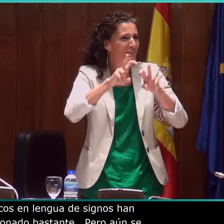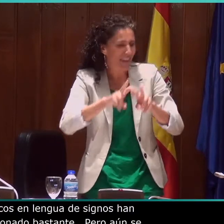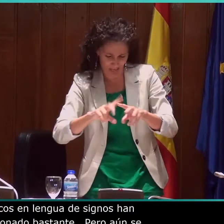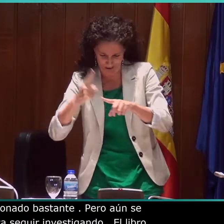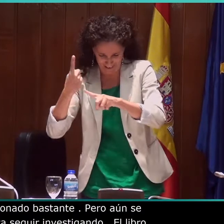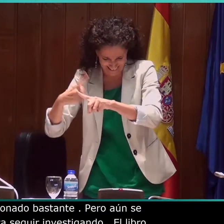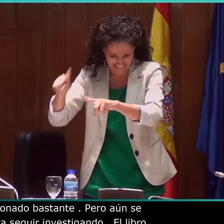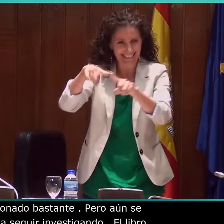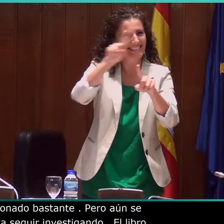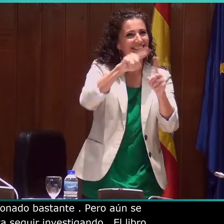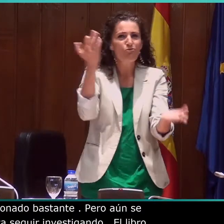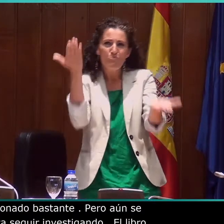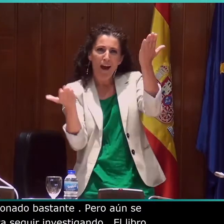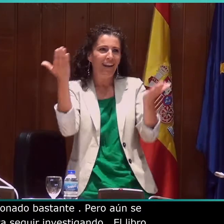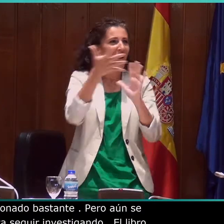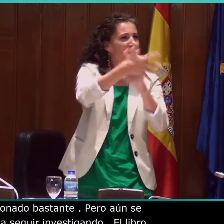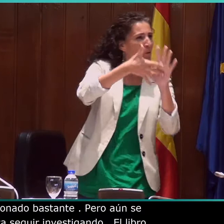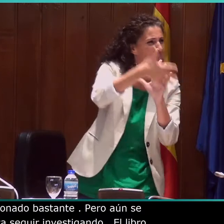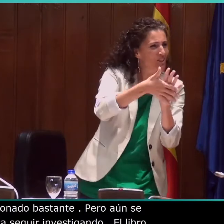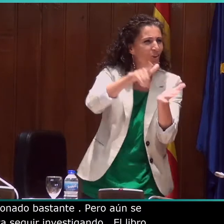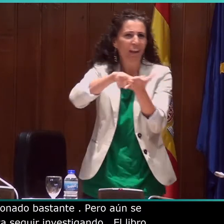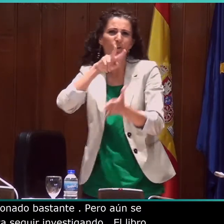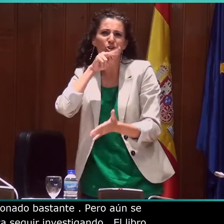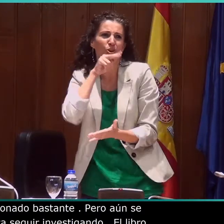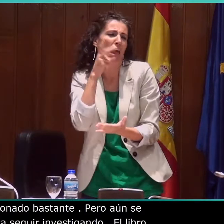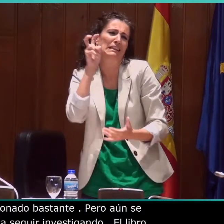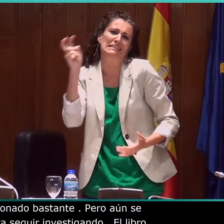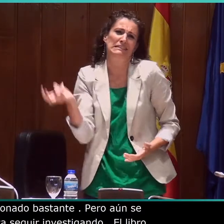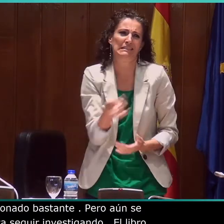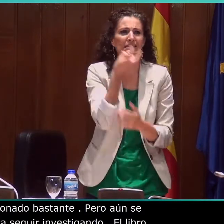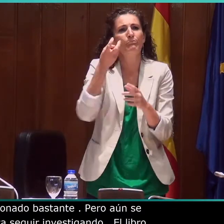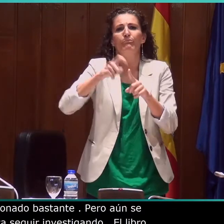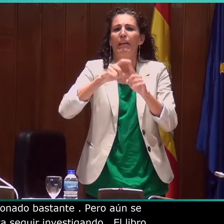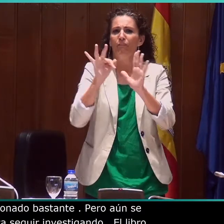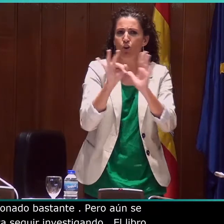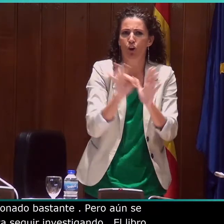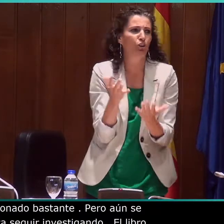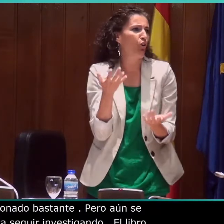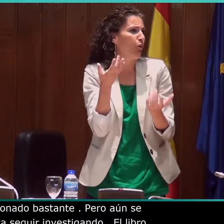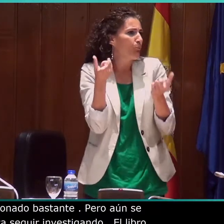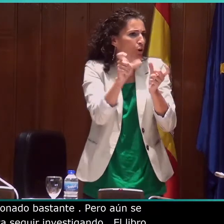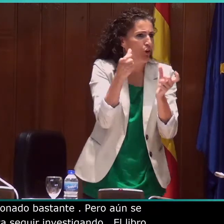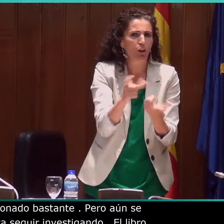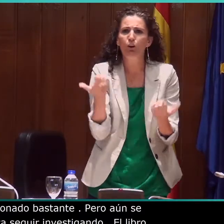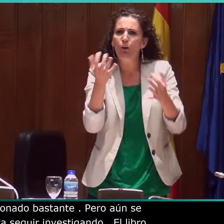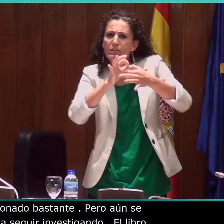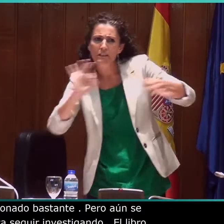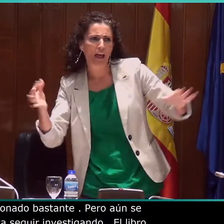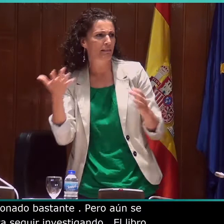empezaron a surgir diversas investigaciones donde se comparaban las lenguas de signos con las lenguas orales en